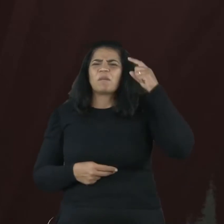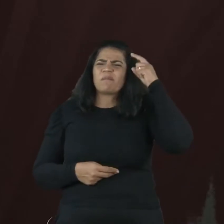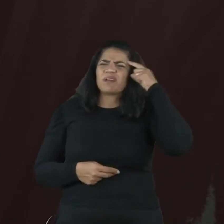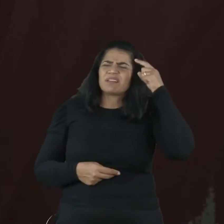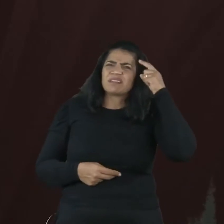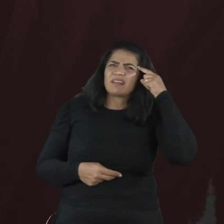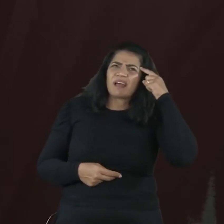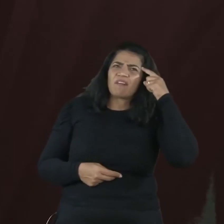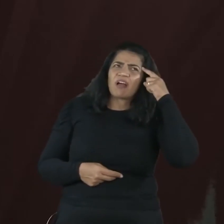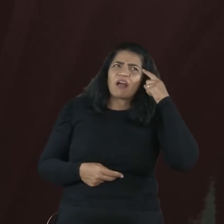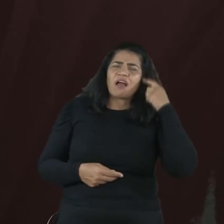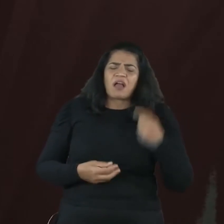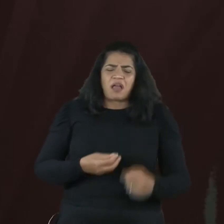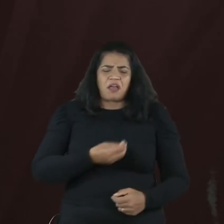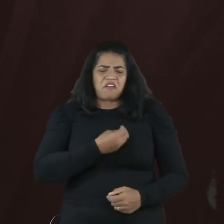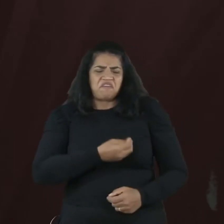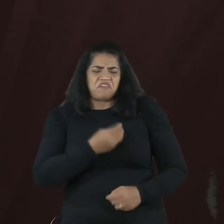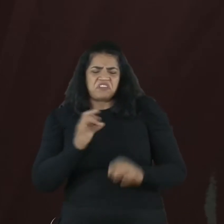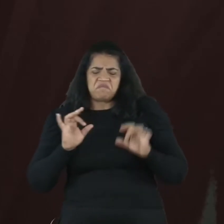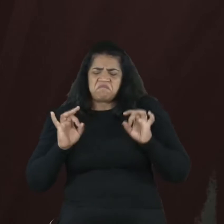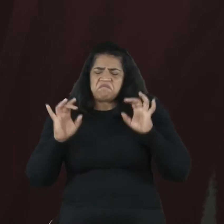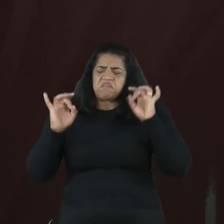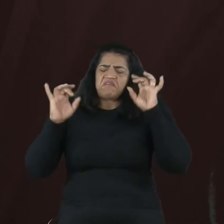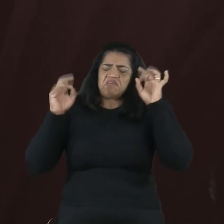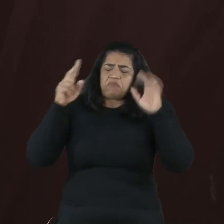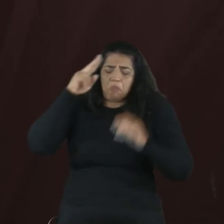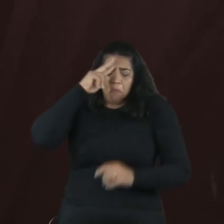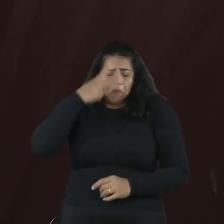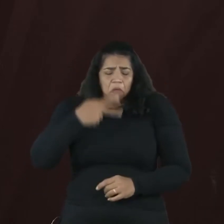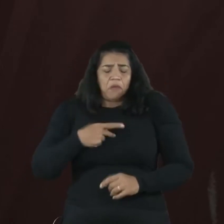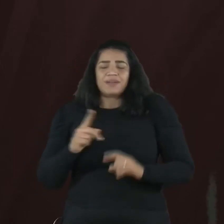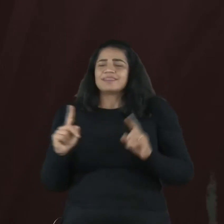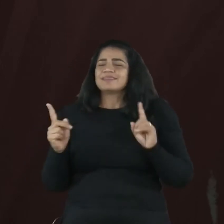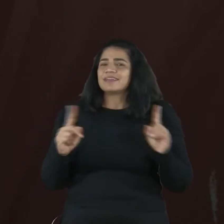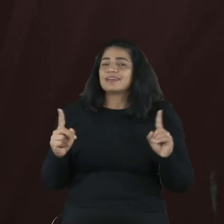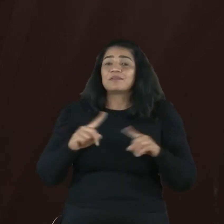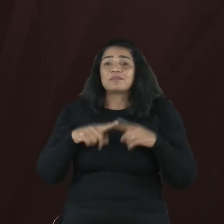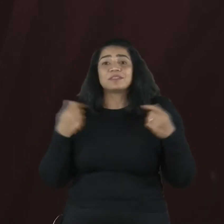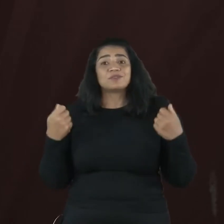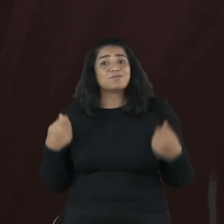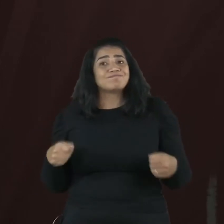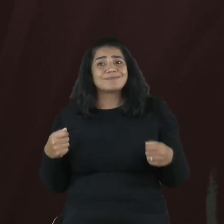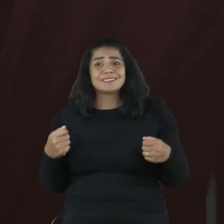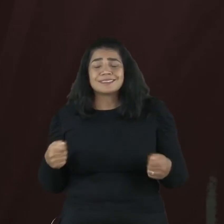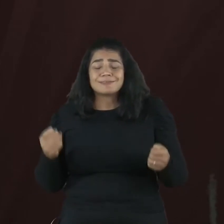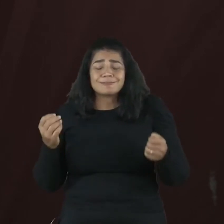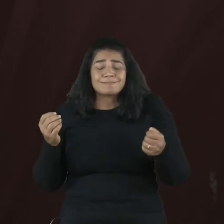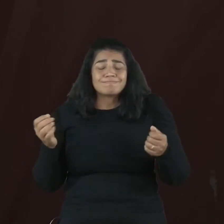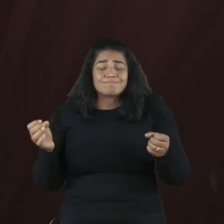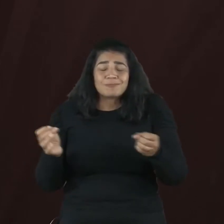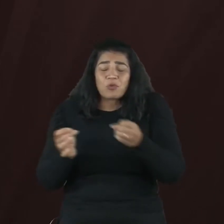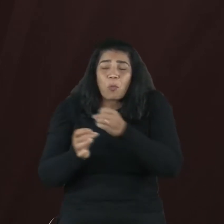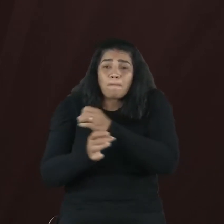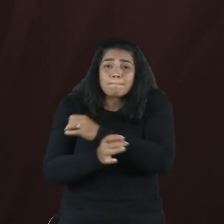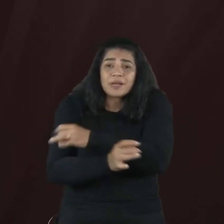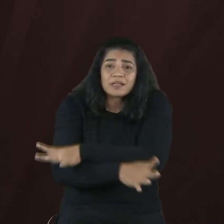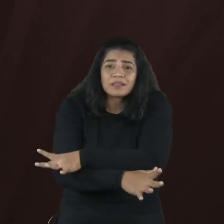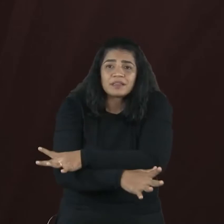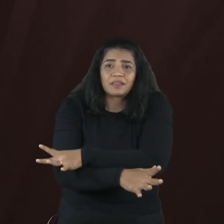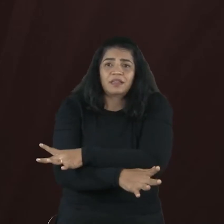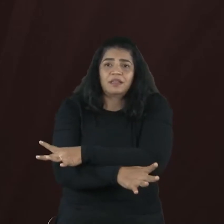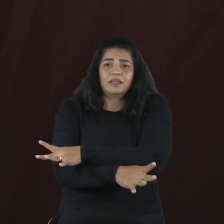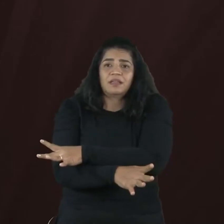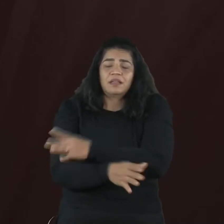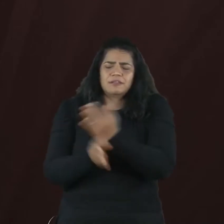que complete a minha carreira e o ministério que recebi do Senhor Jesus para